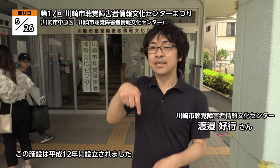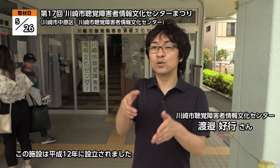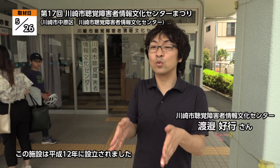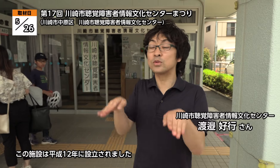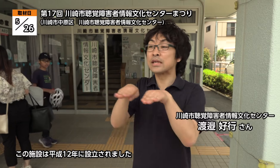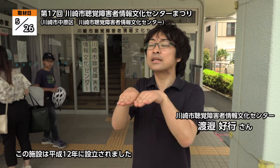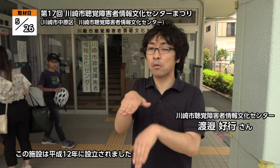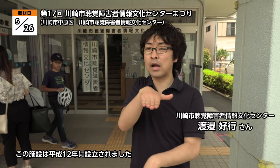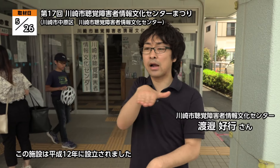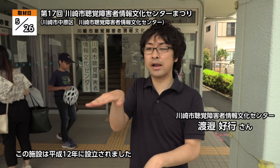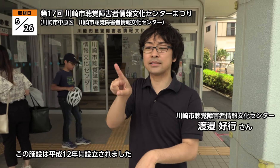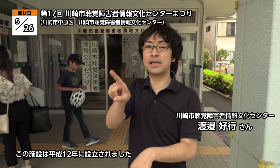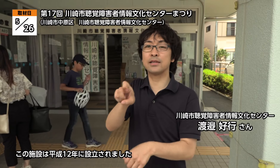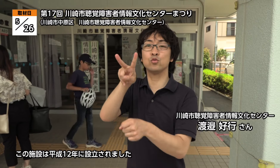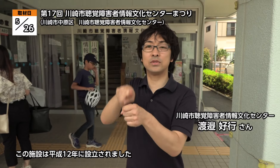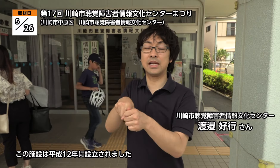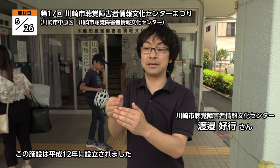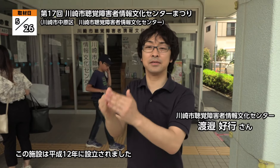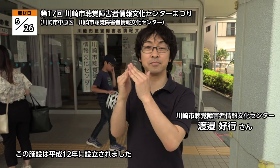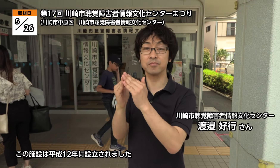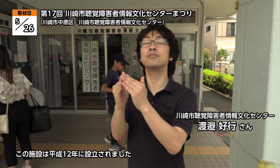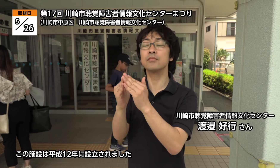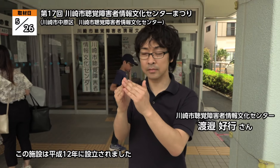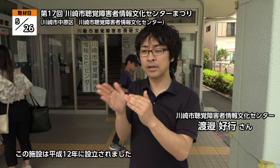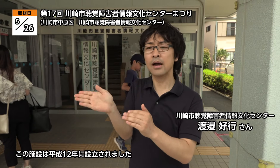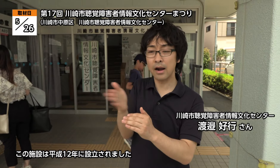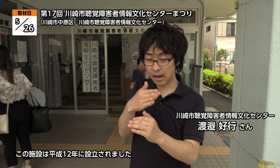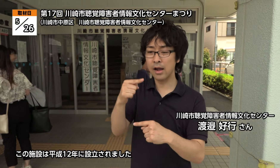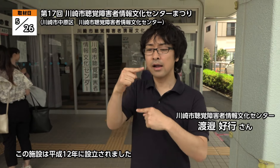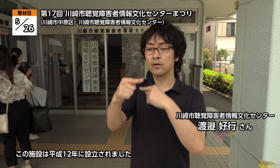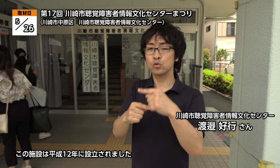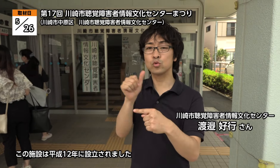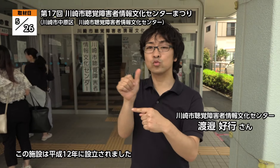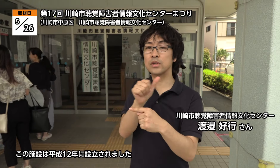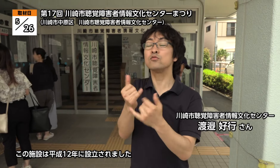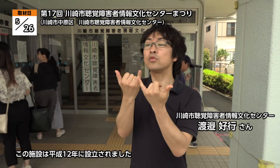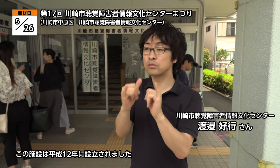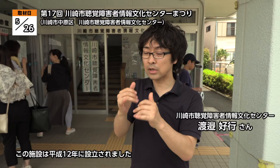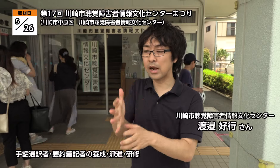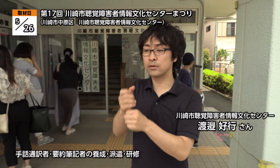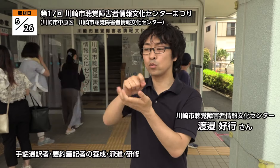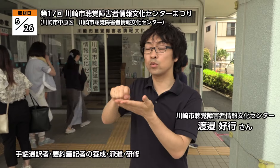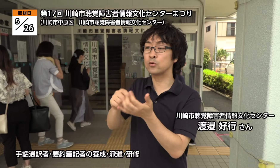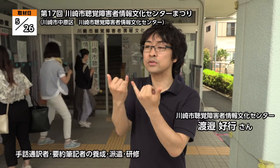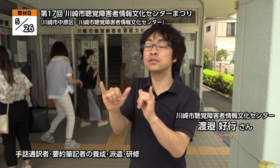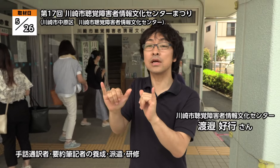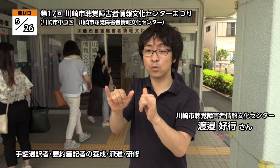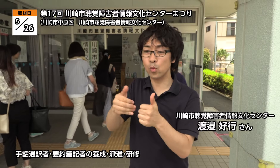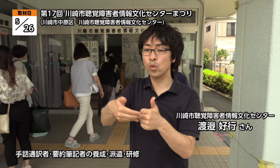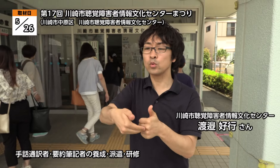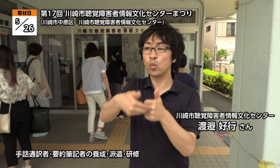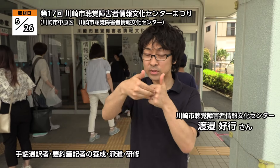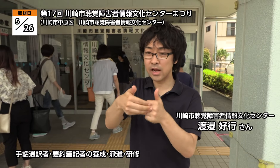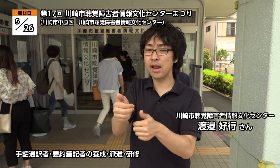こちらのセンターは平成12年に設立されました。手話通訳者、要約筆記者の養